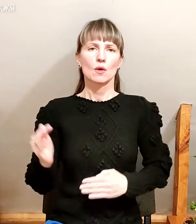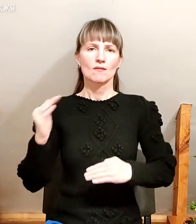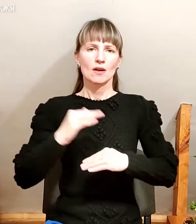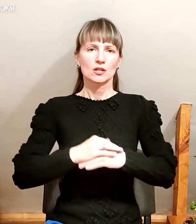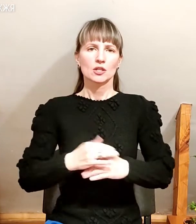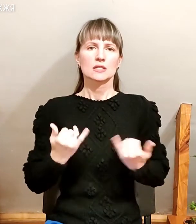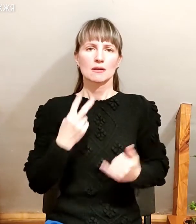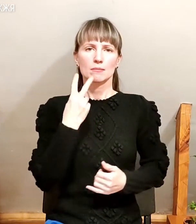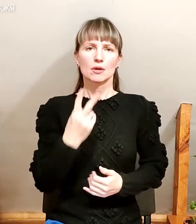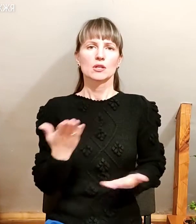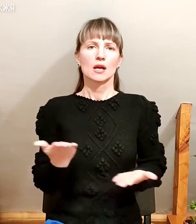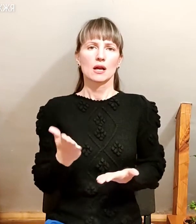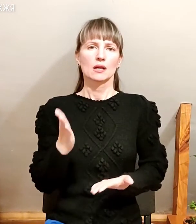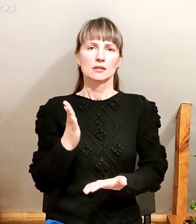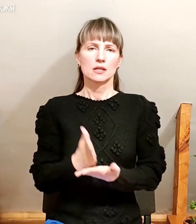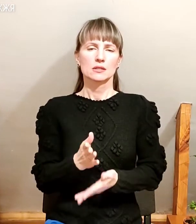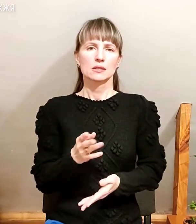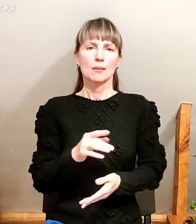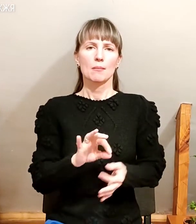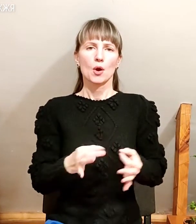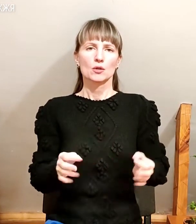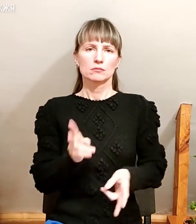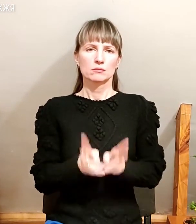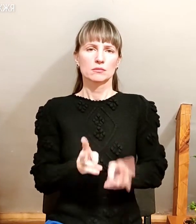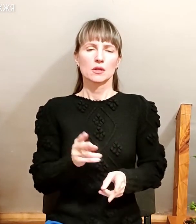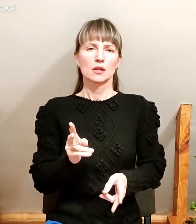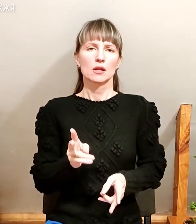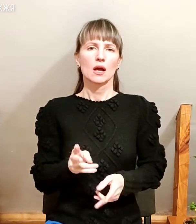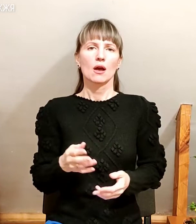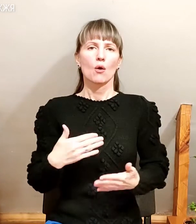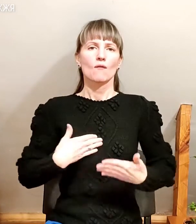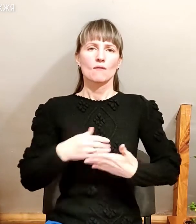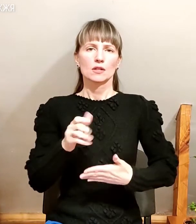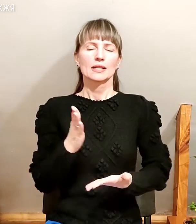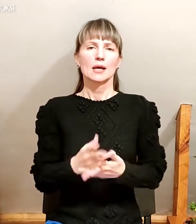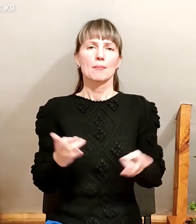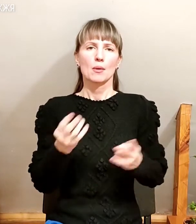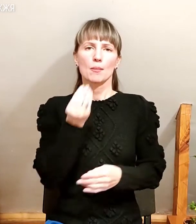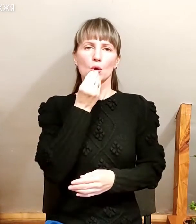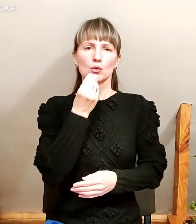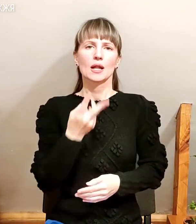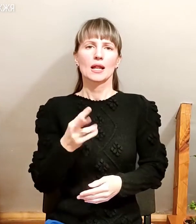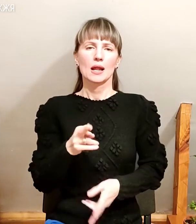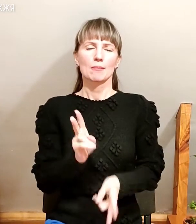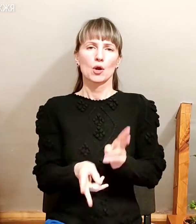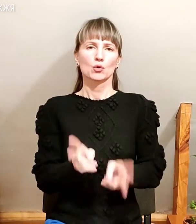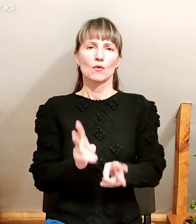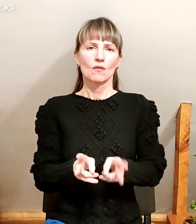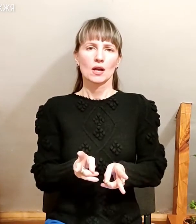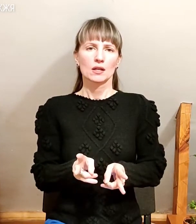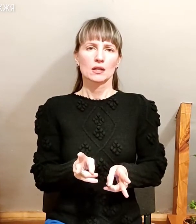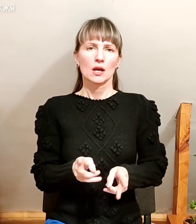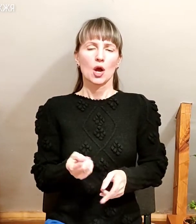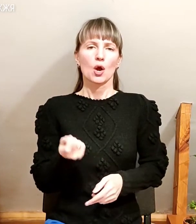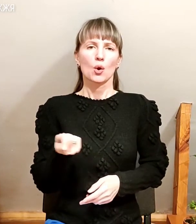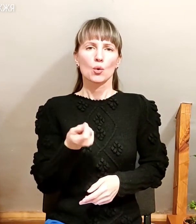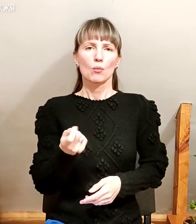ви бачили, як відбувається процес на кухні. У волонтерів є потреба в продуктах для приготування. Крупи, ковбаси, м'ясо